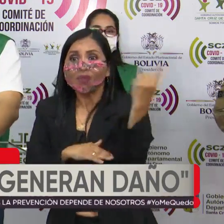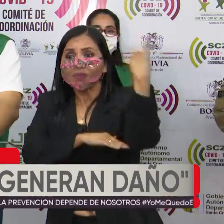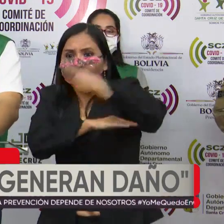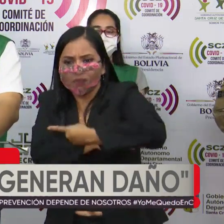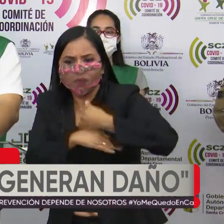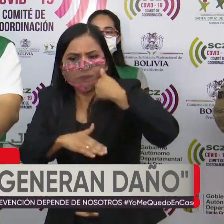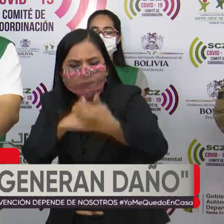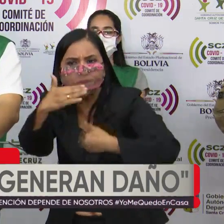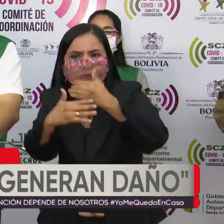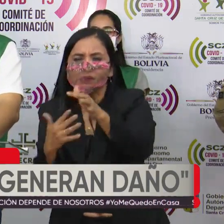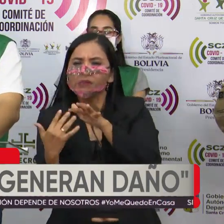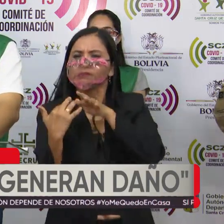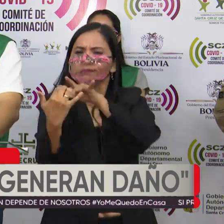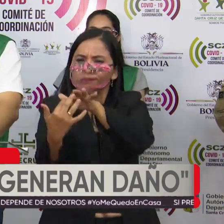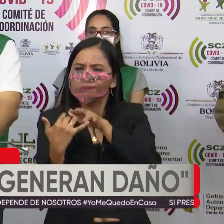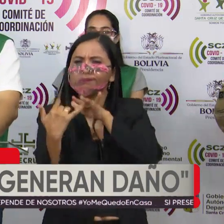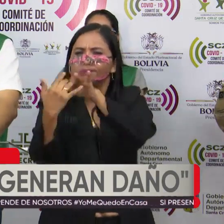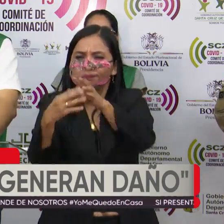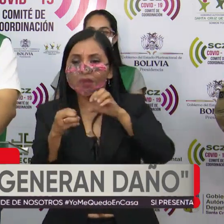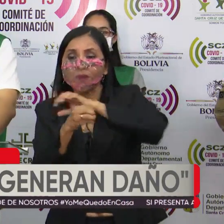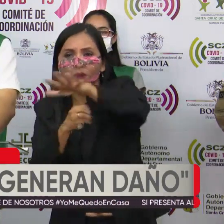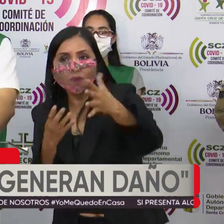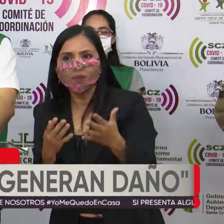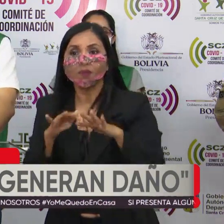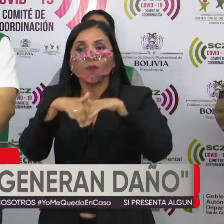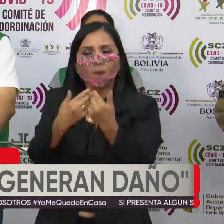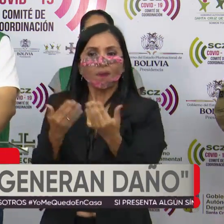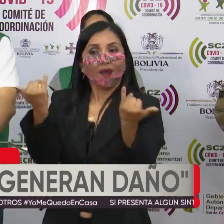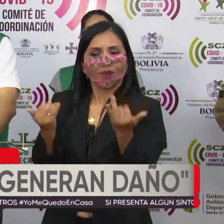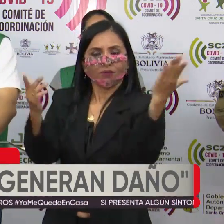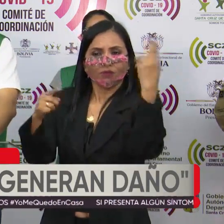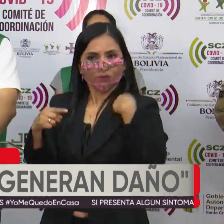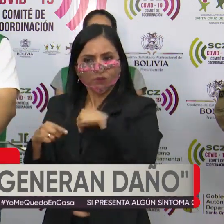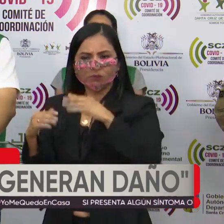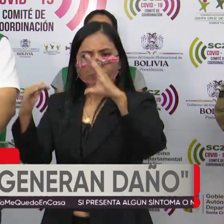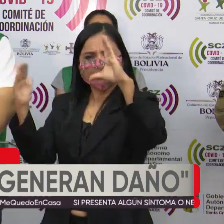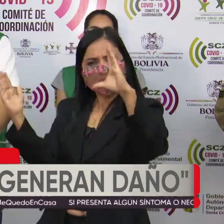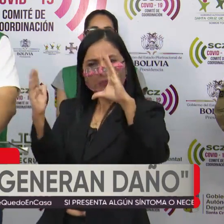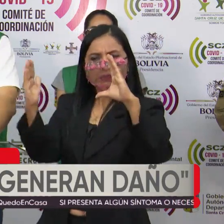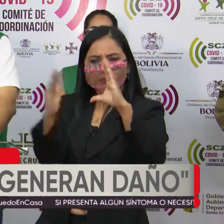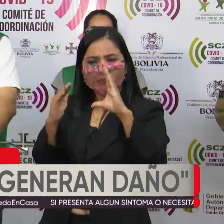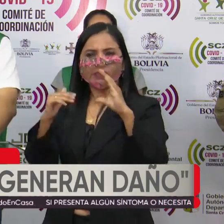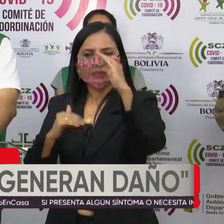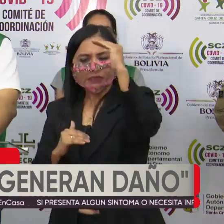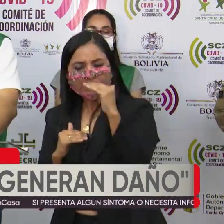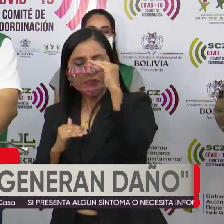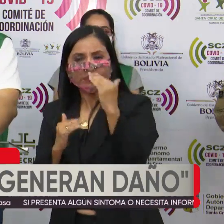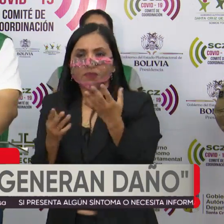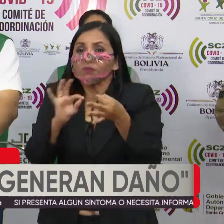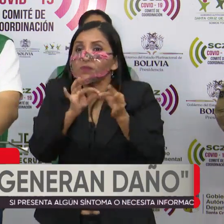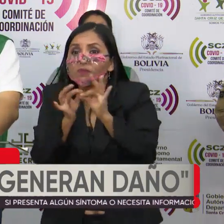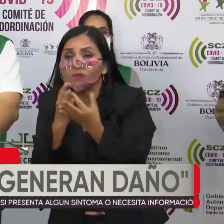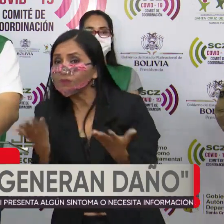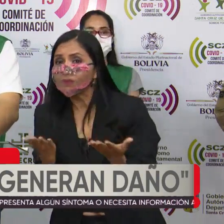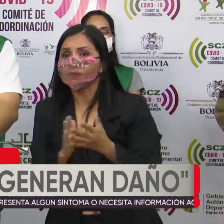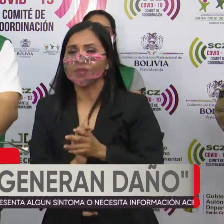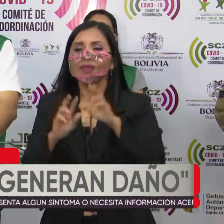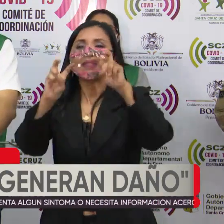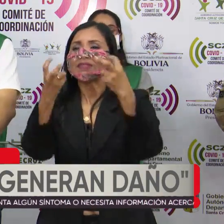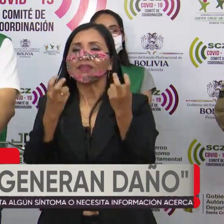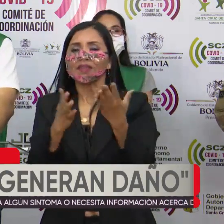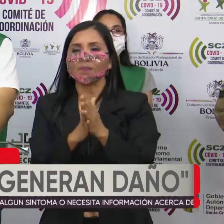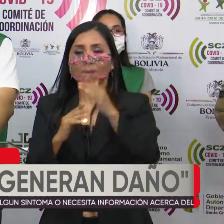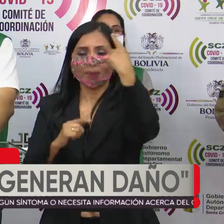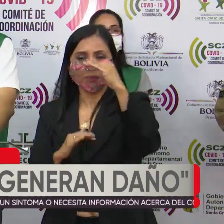de lucha y control del COVID-19 en una fase de mitigación que nos resuelve la situación en el aspecto